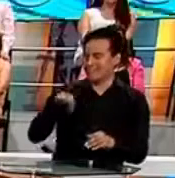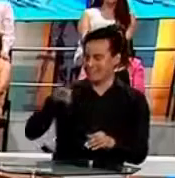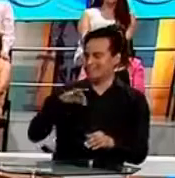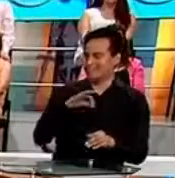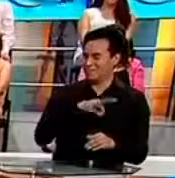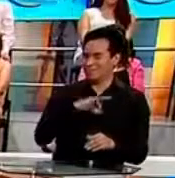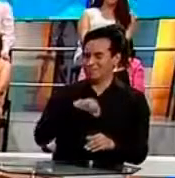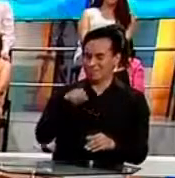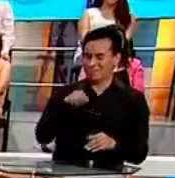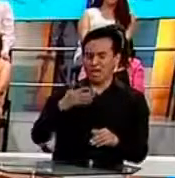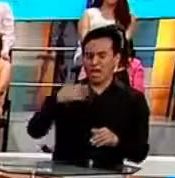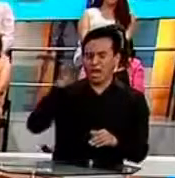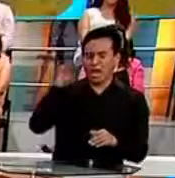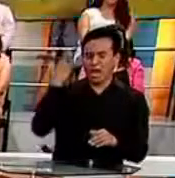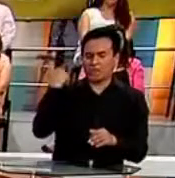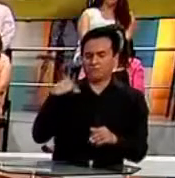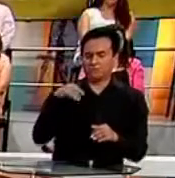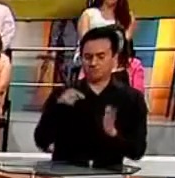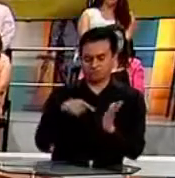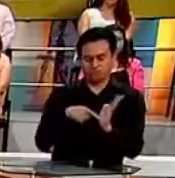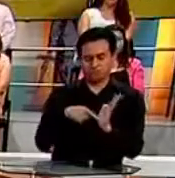Iniciado antes del... y que está...